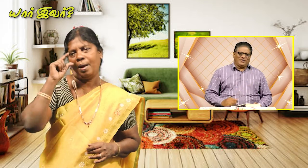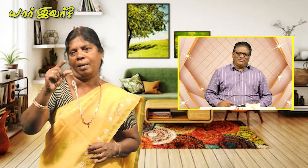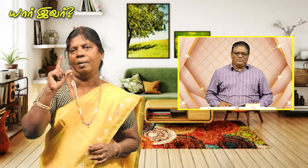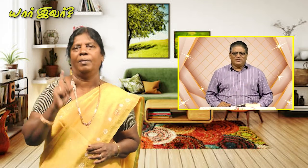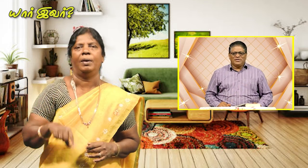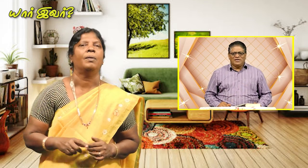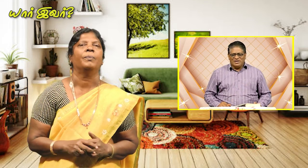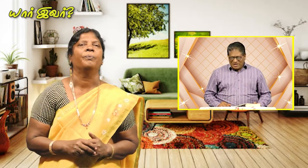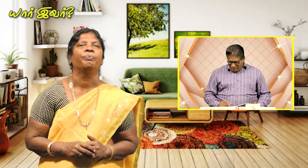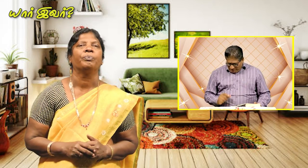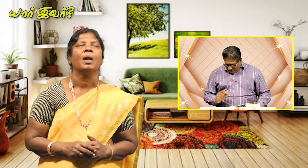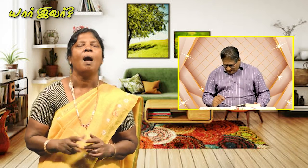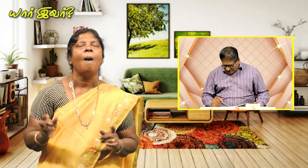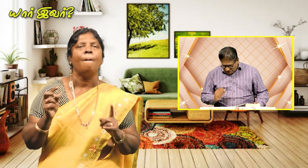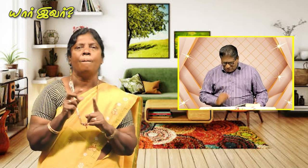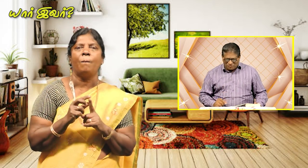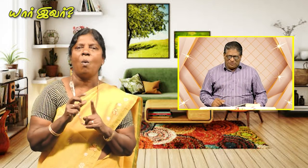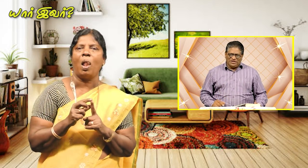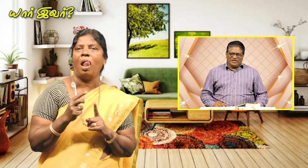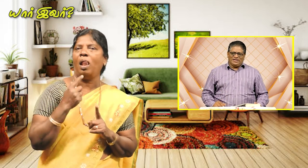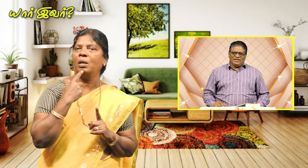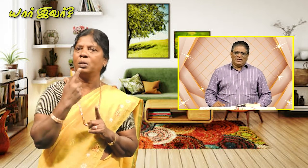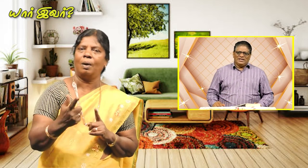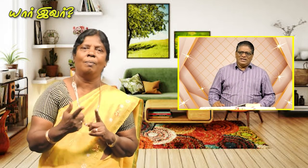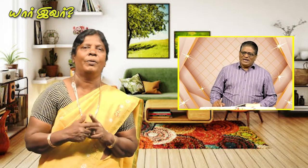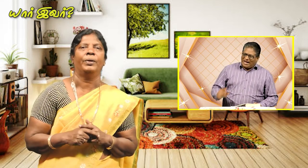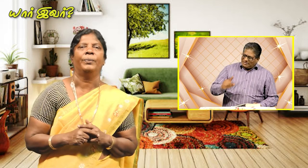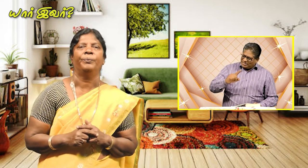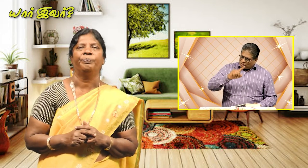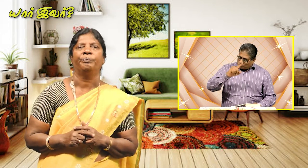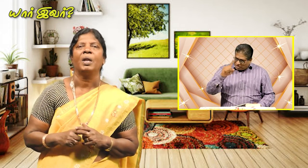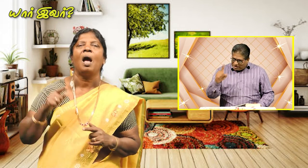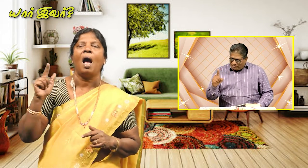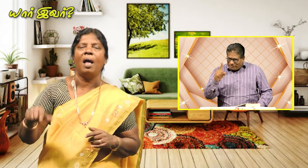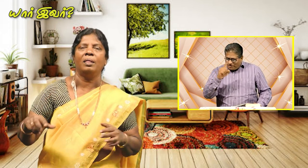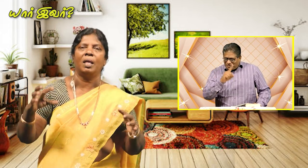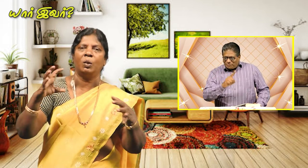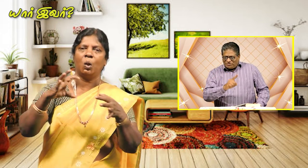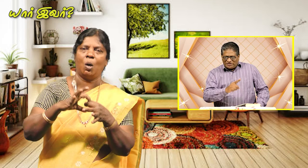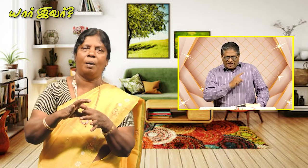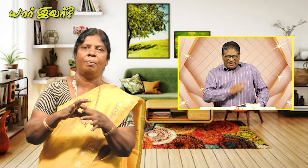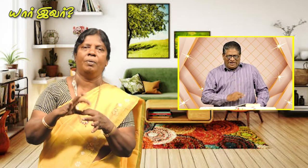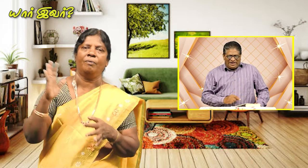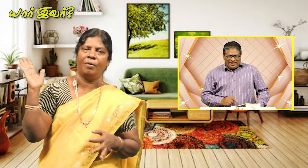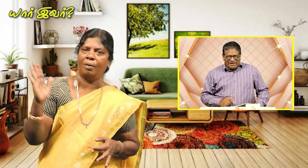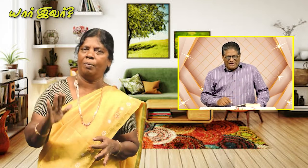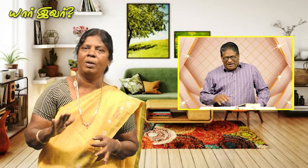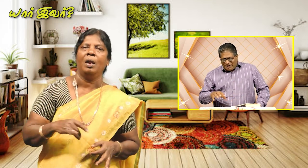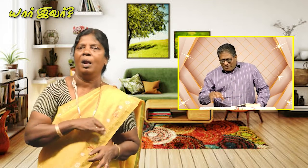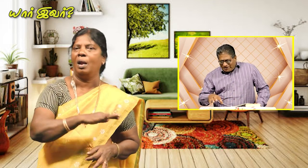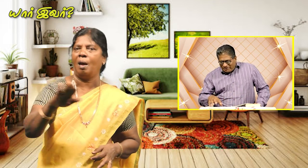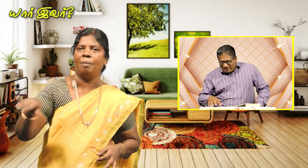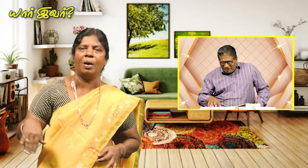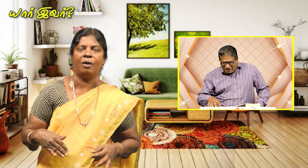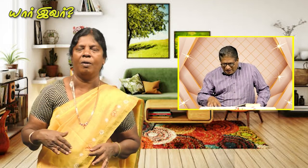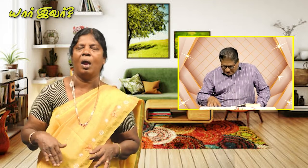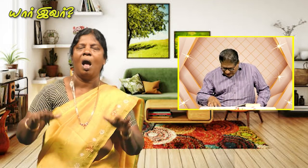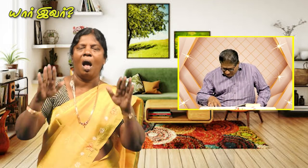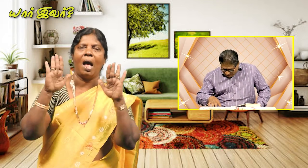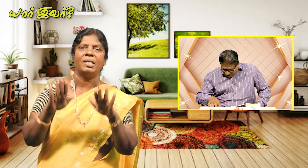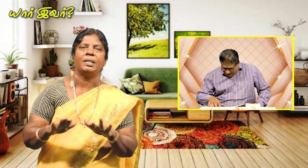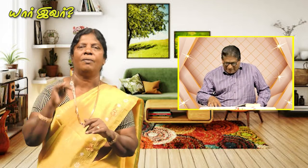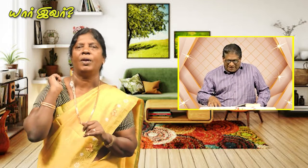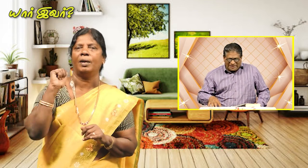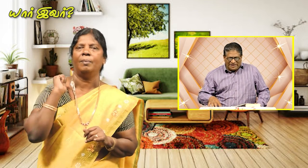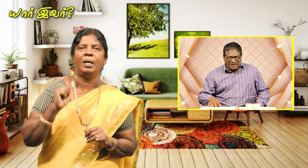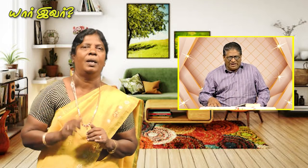நீங்க பார்க்கணும். பவுலையா சொல்லும்போது அந்த தொடர்பு வரும்போதே நமக்கு வர்ற ஒரு